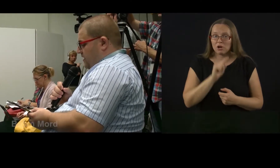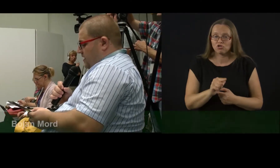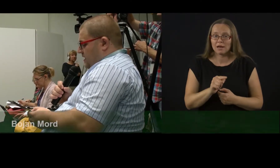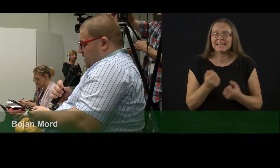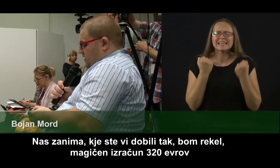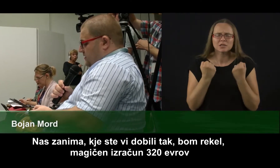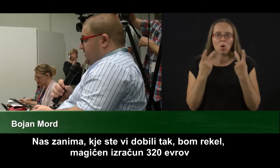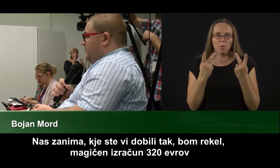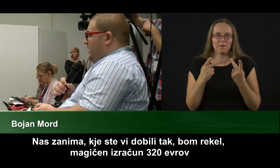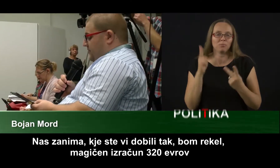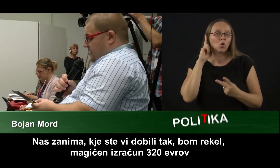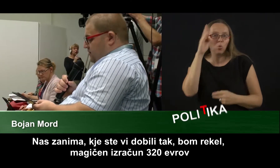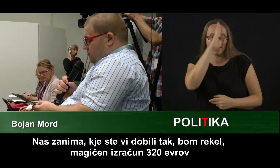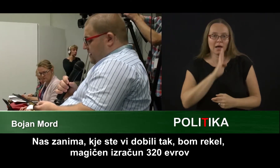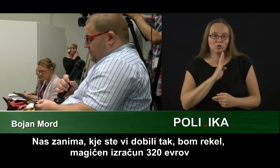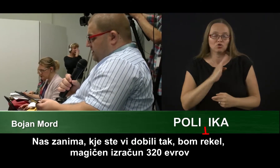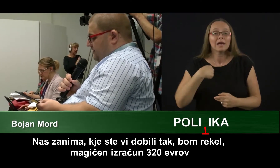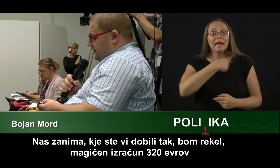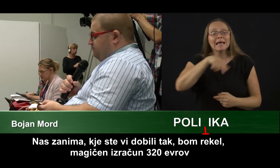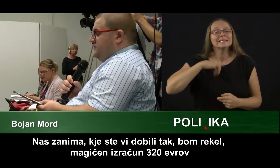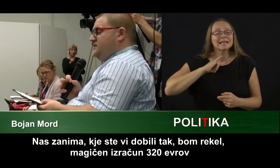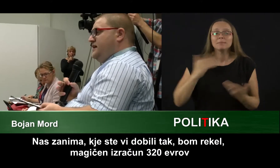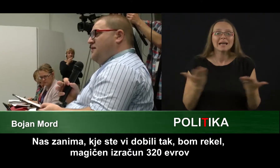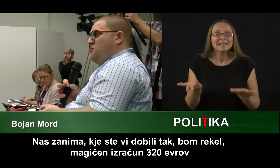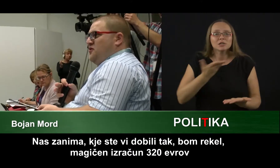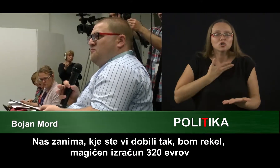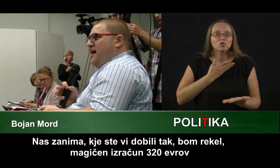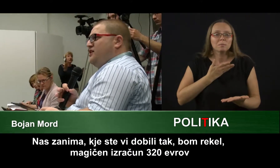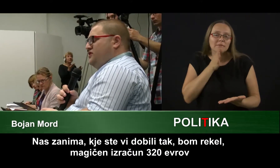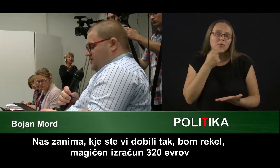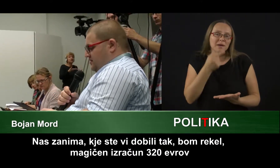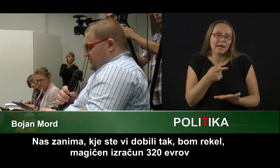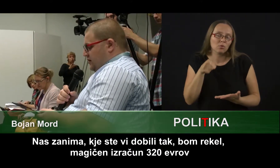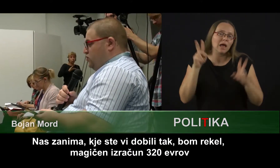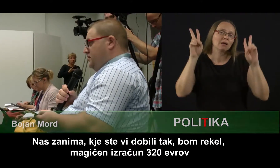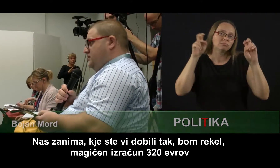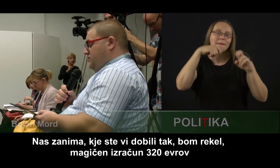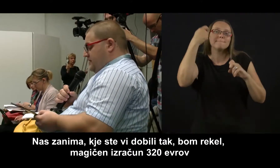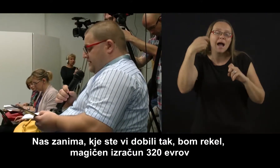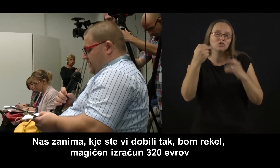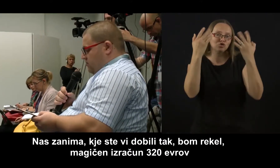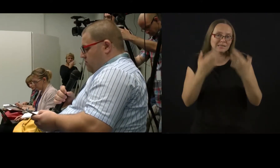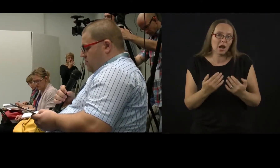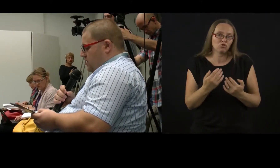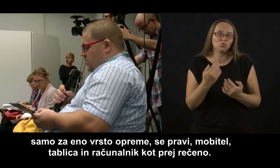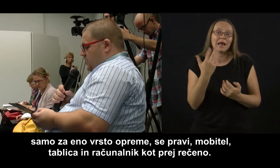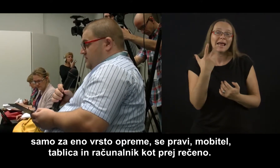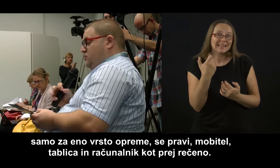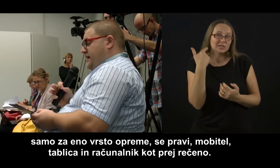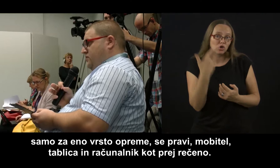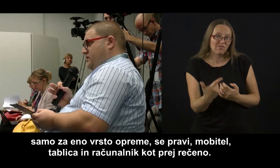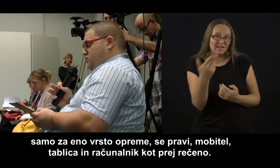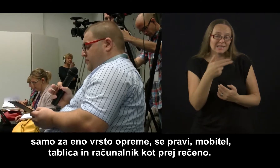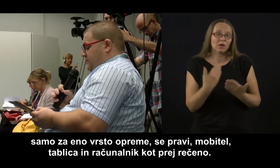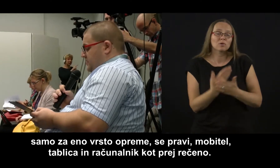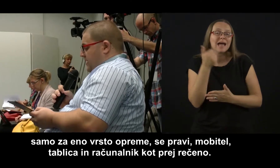naglušne. Nas zanima, kje ste dobili vi tak, bom rekel, magični izračun 320 evrov, samo